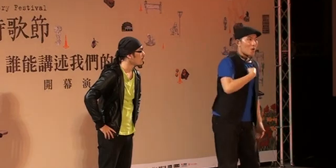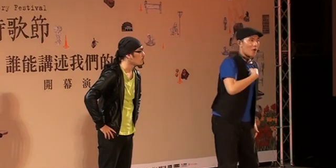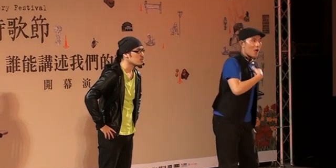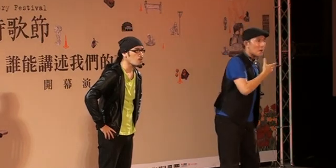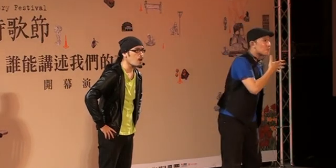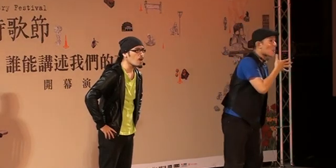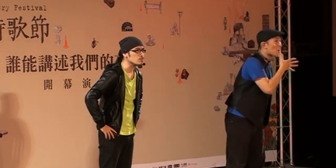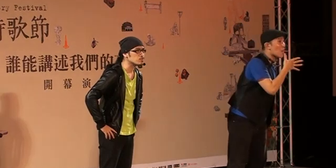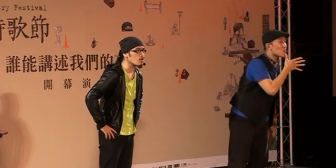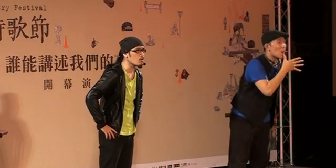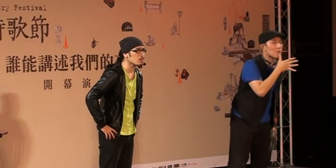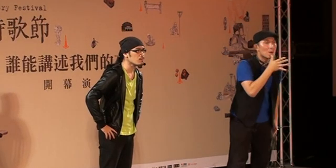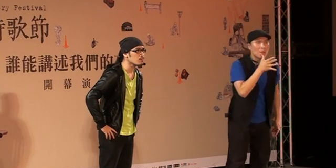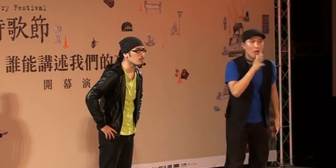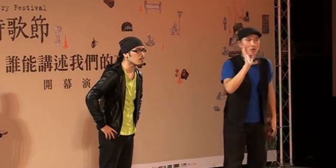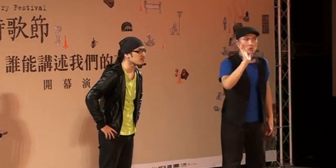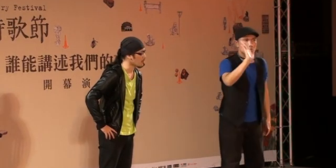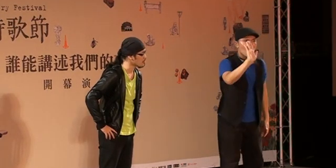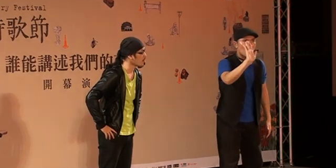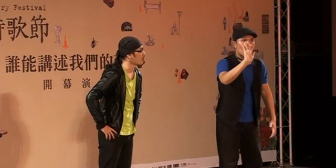我的话语中有洞。